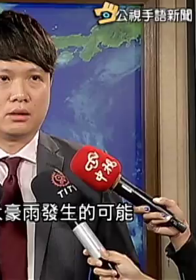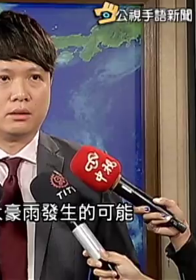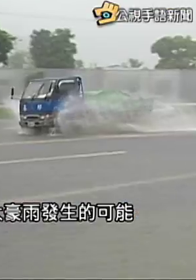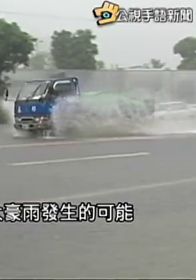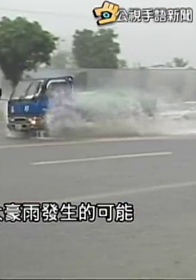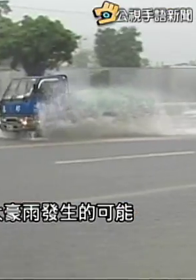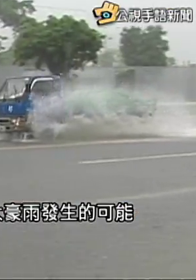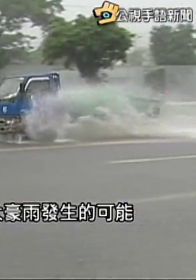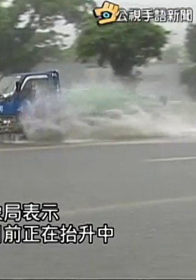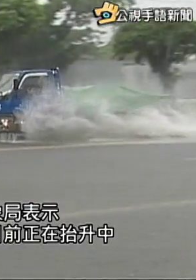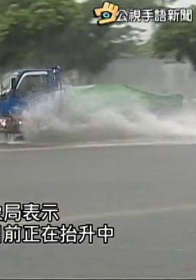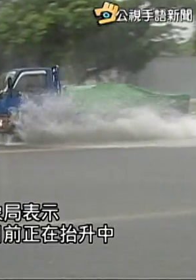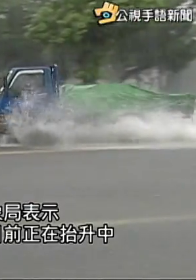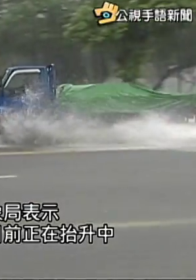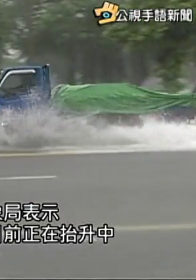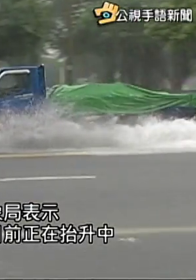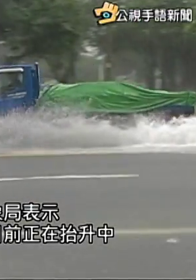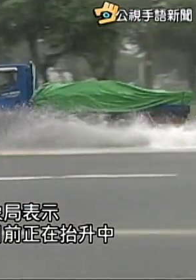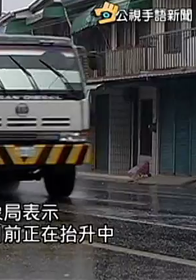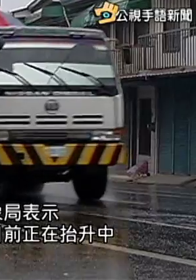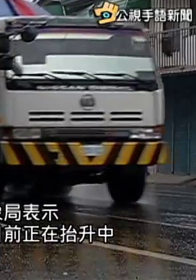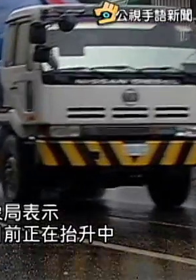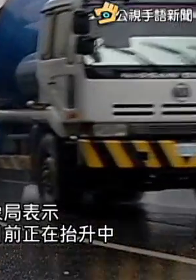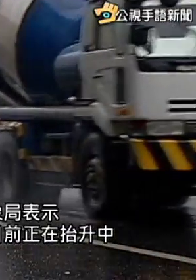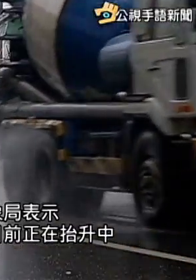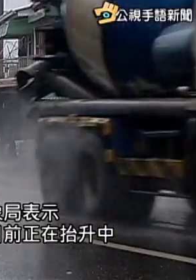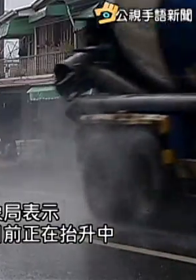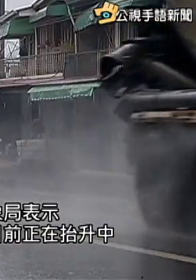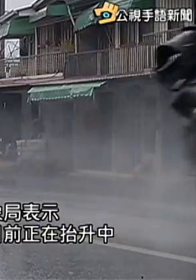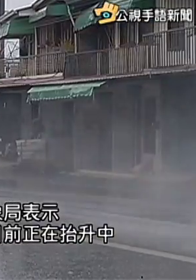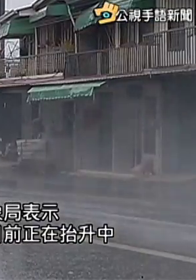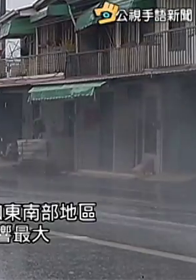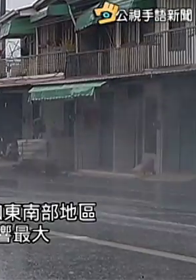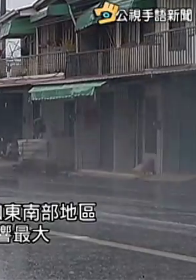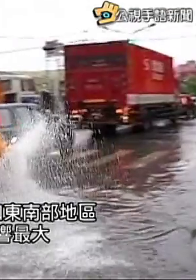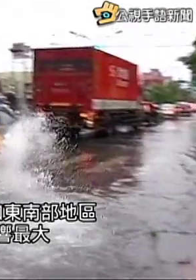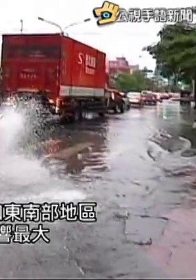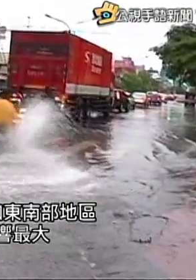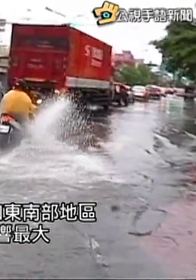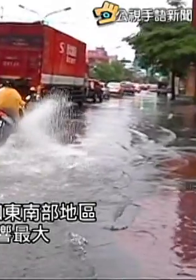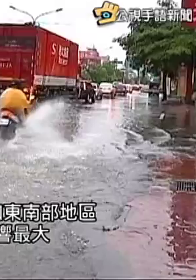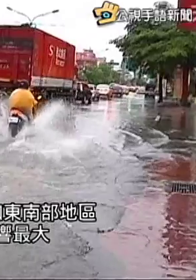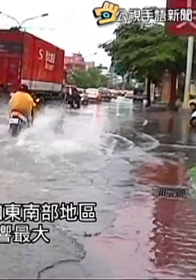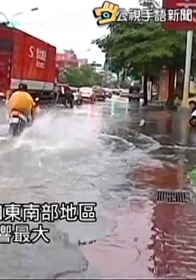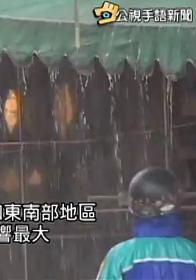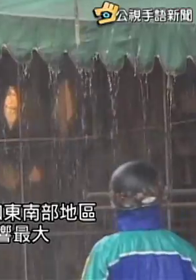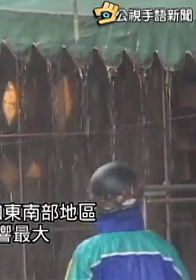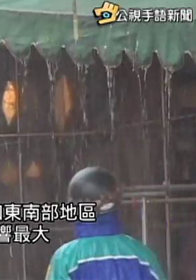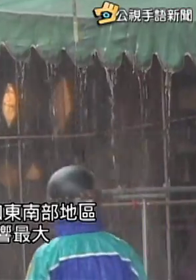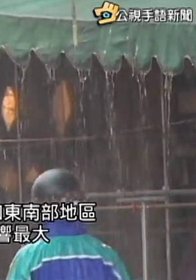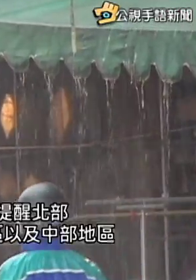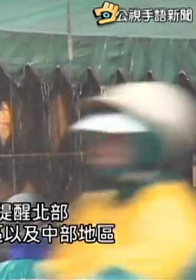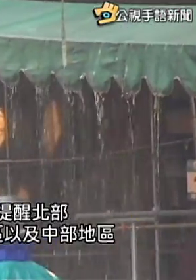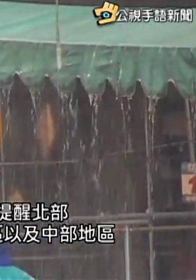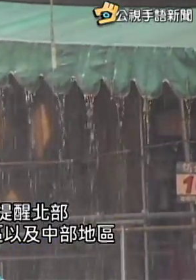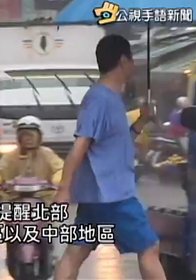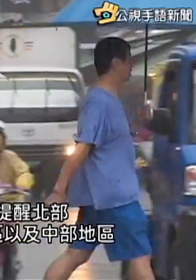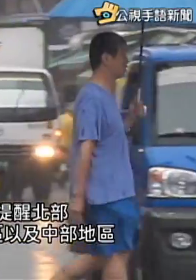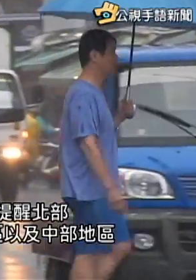能。 气象局表示，西南气流目前正在抬升中，对南部和东南部地区影响最大，但也提醒北部、东半部地